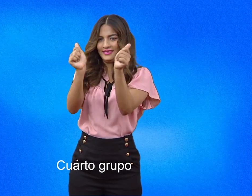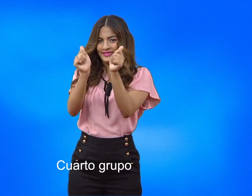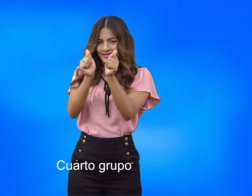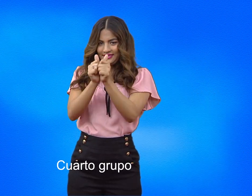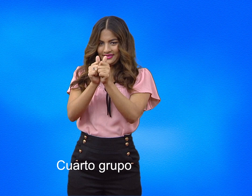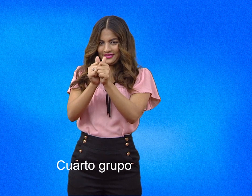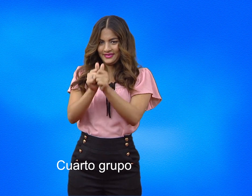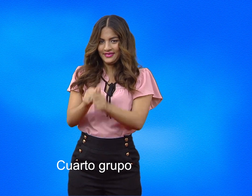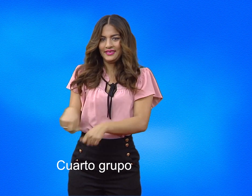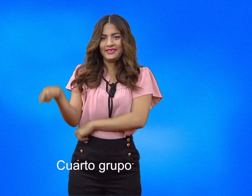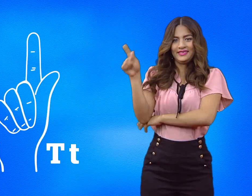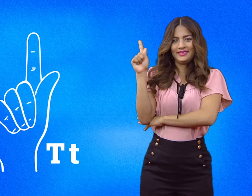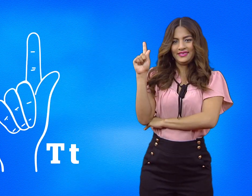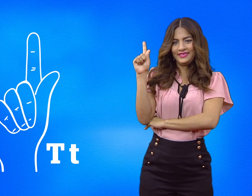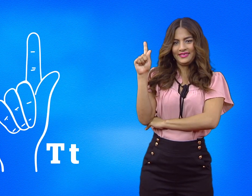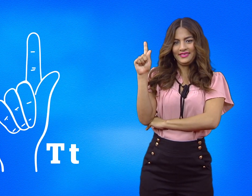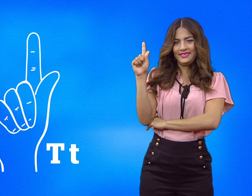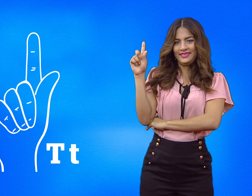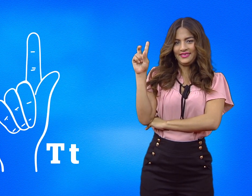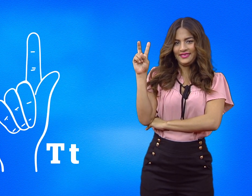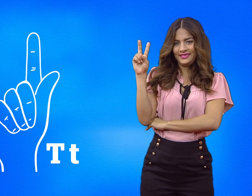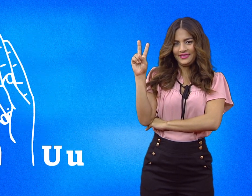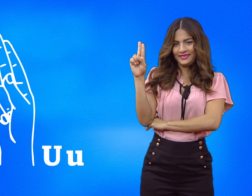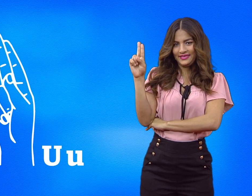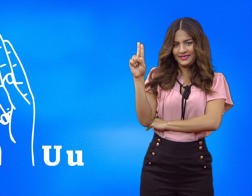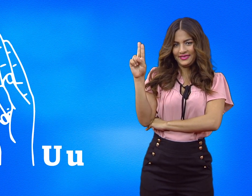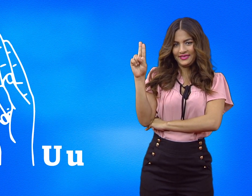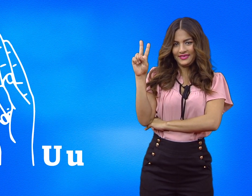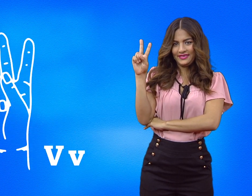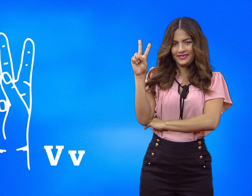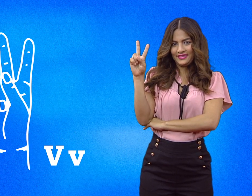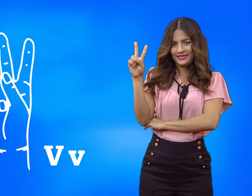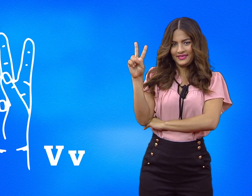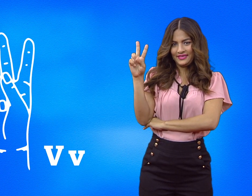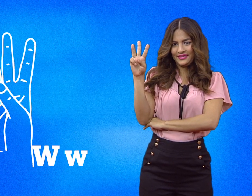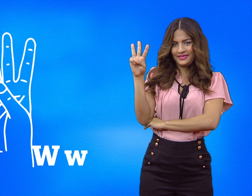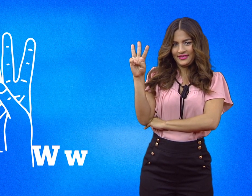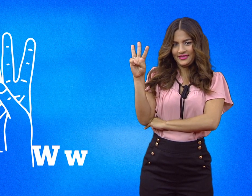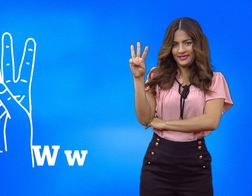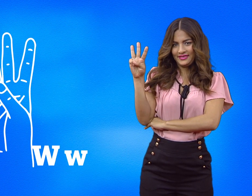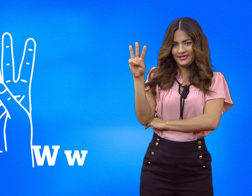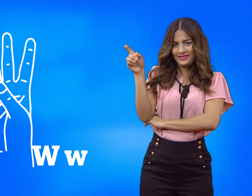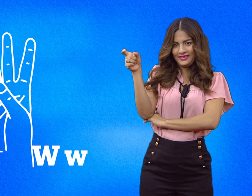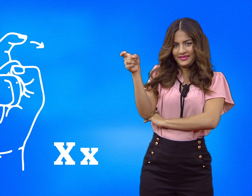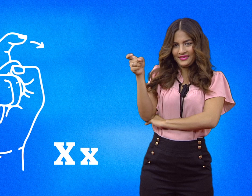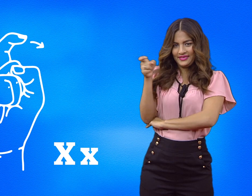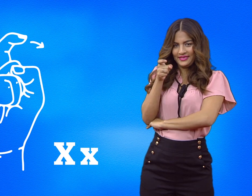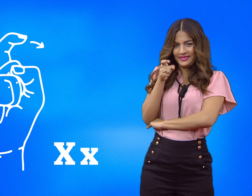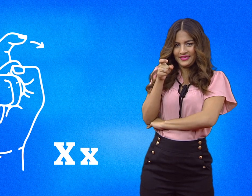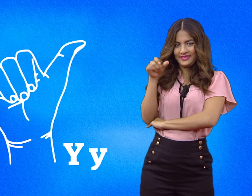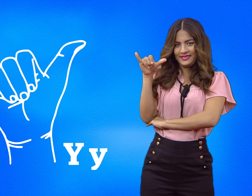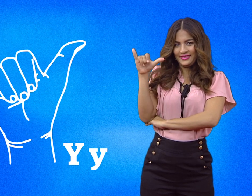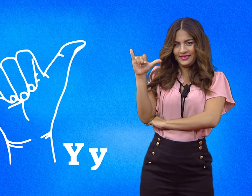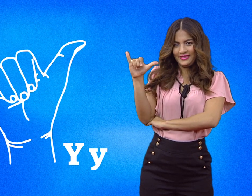Cuarto grupo. T, U, B, W, X,